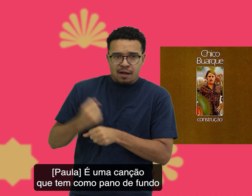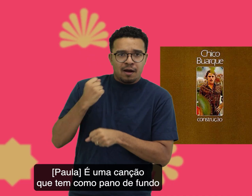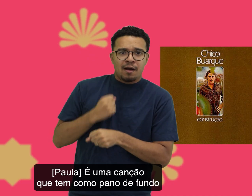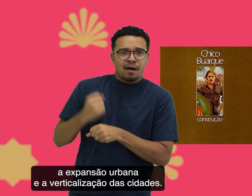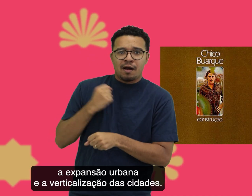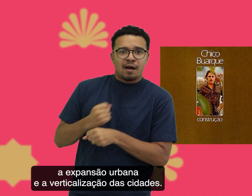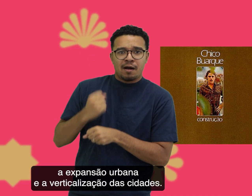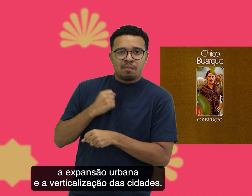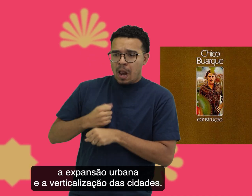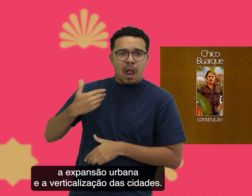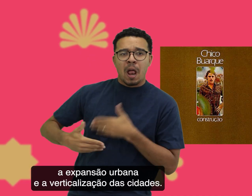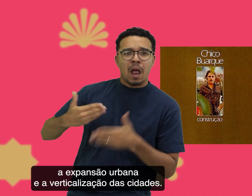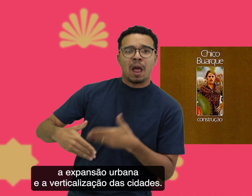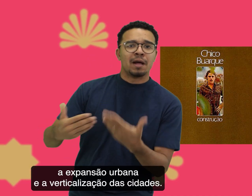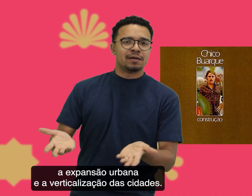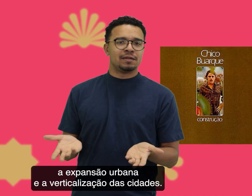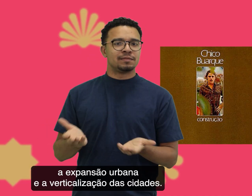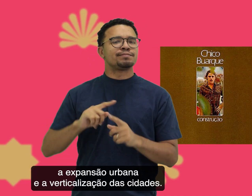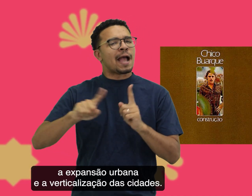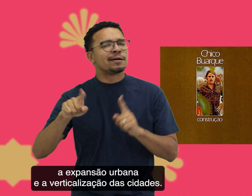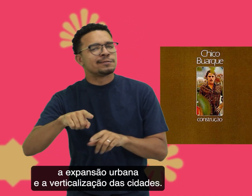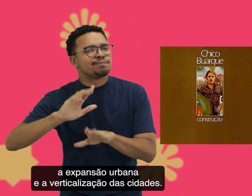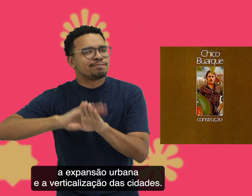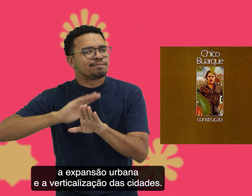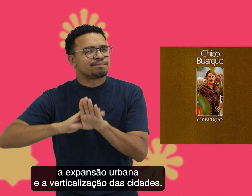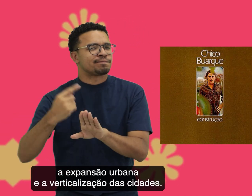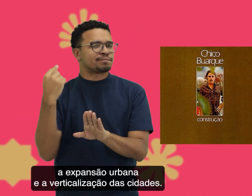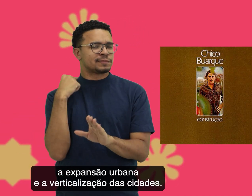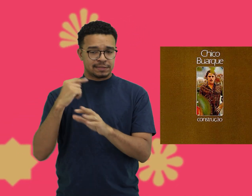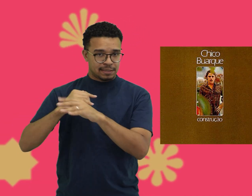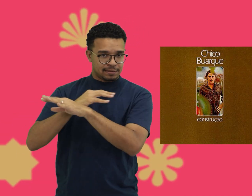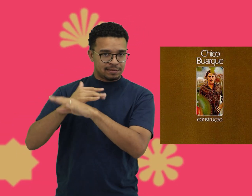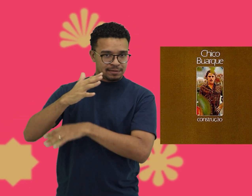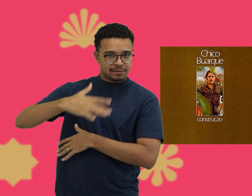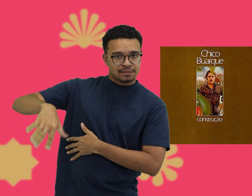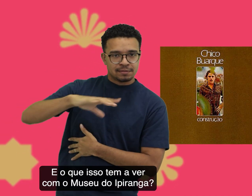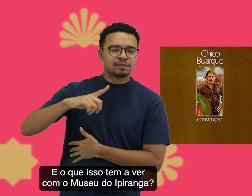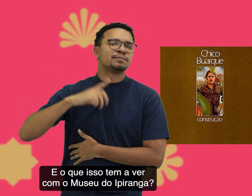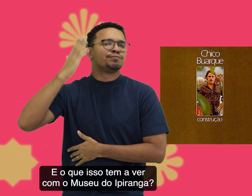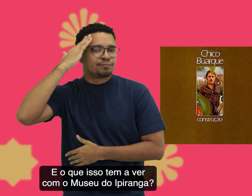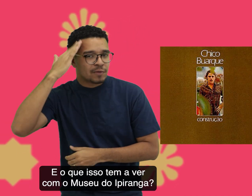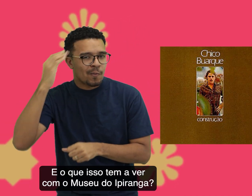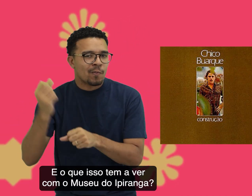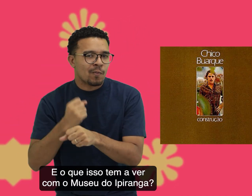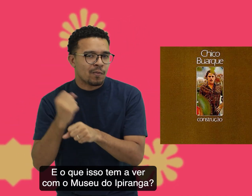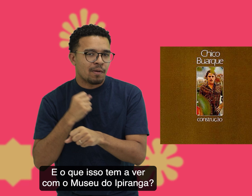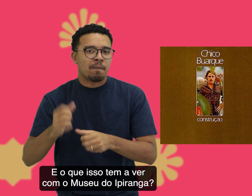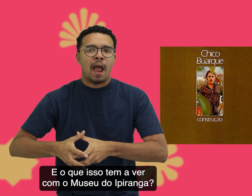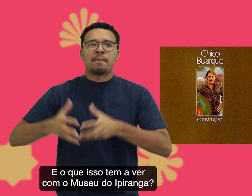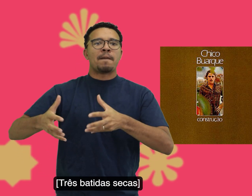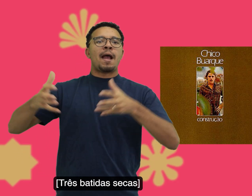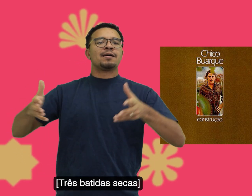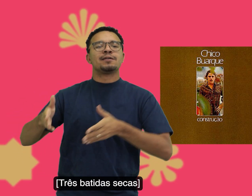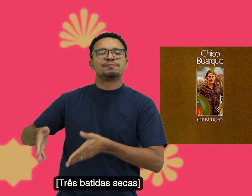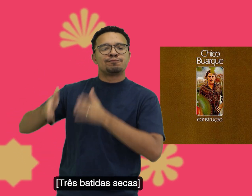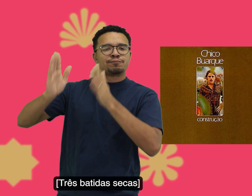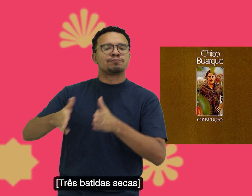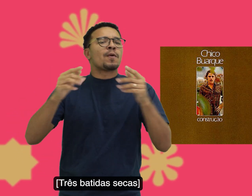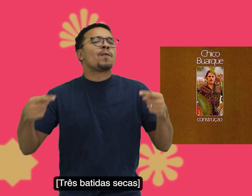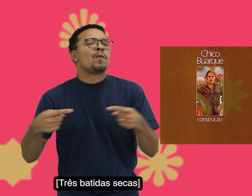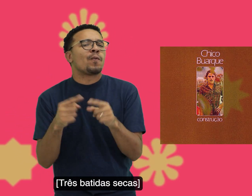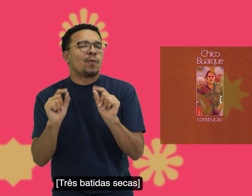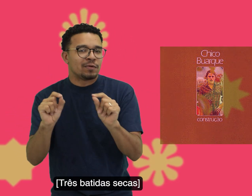tem como pano de fundo a expansão urbana e a verticalização das cidades. E o que isso tem a ver com o Museu do